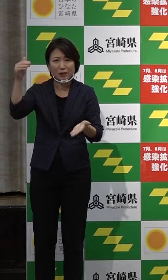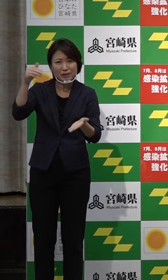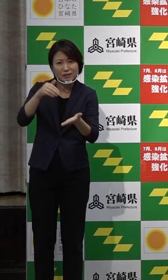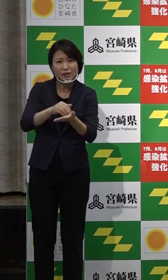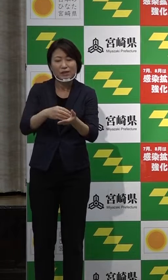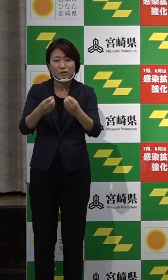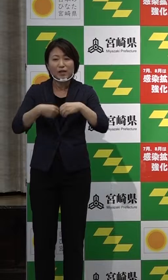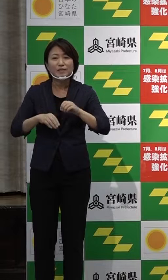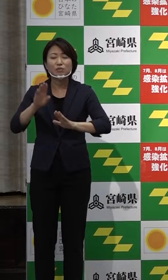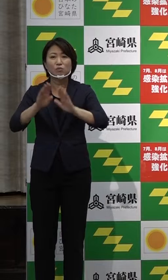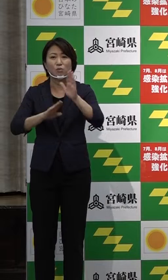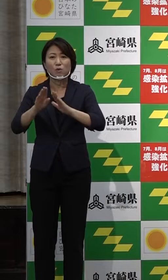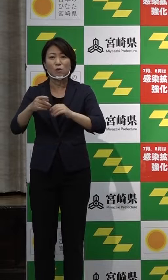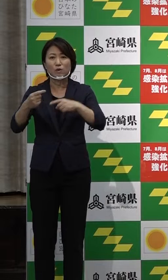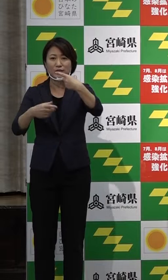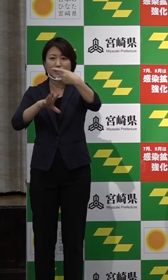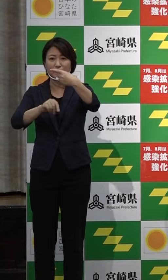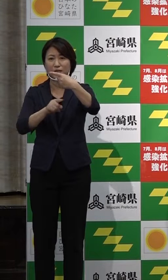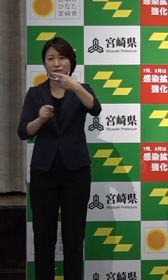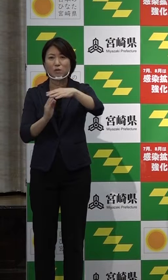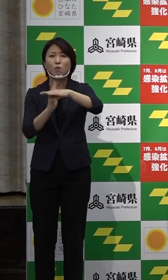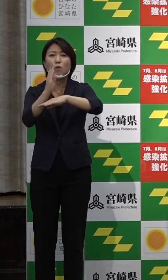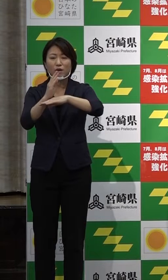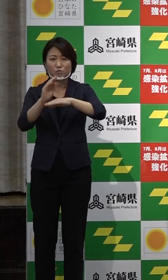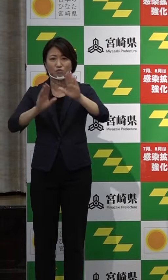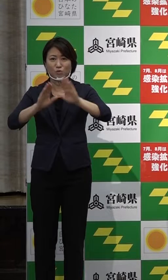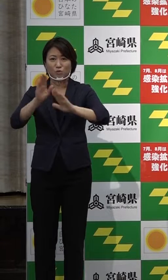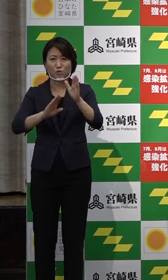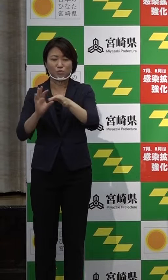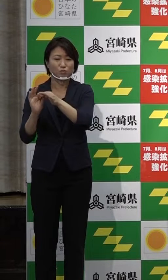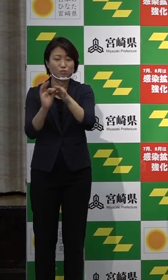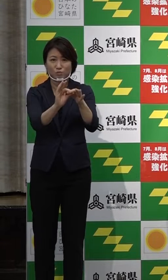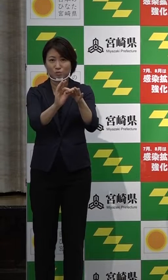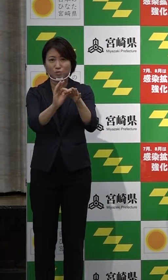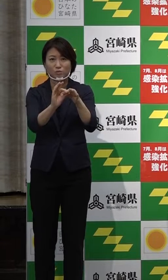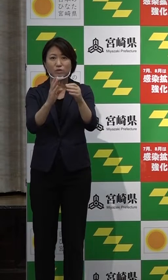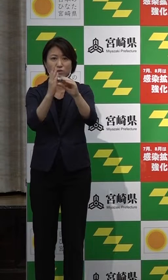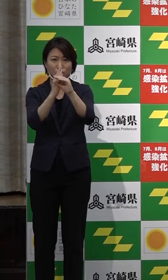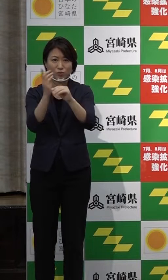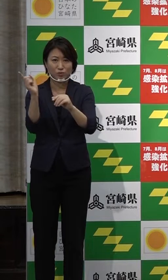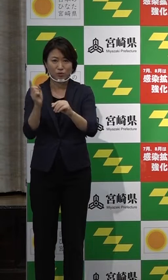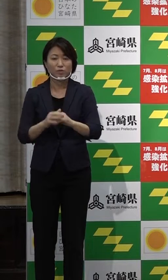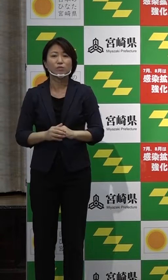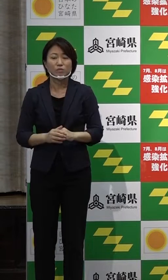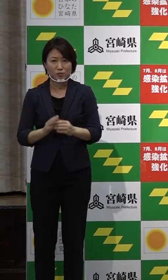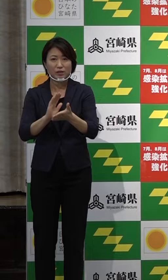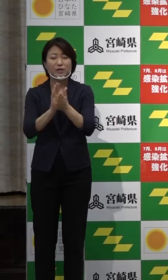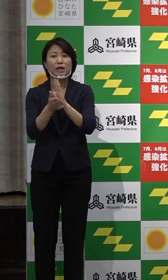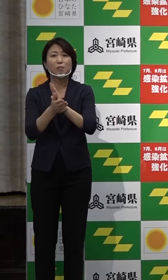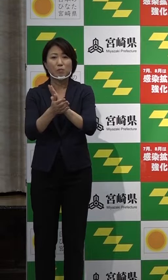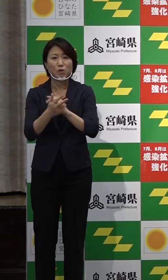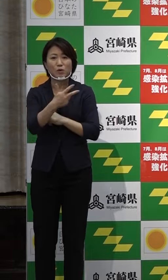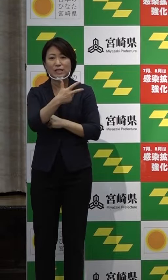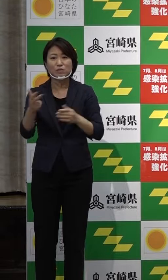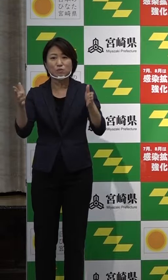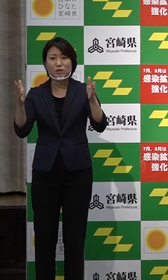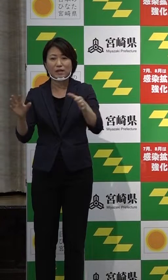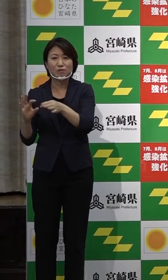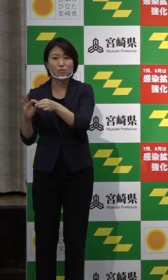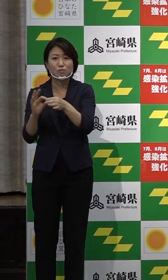感染状況、1万人を超えるような状況で、続いております。本県もこれまで1週間続け